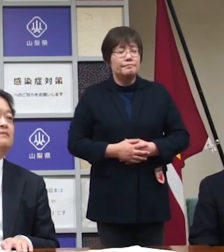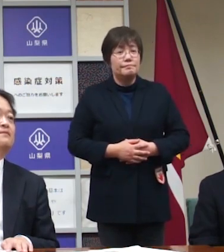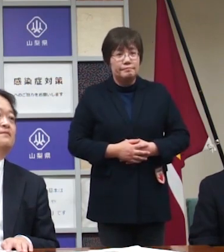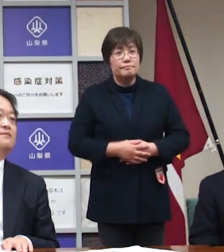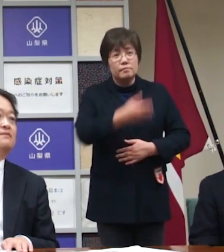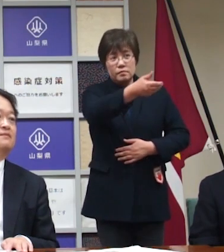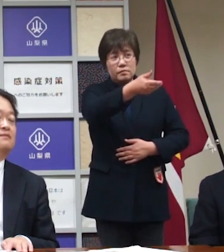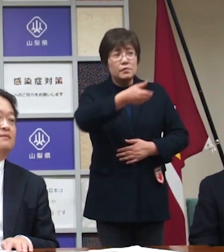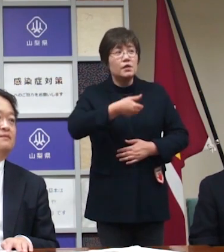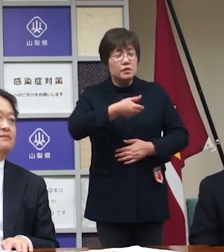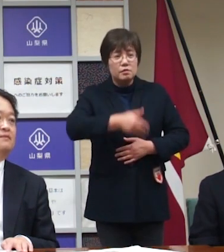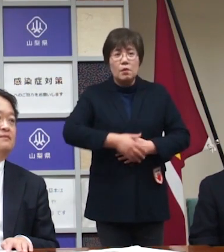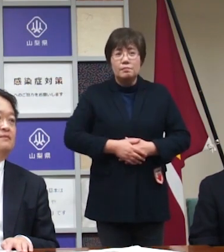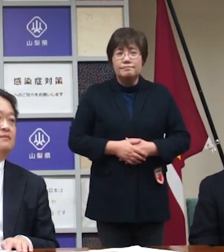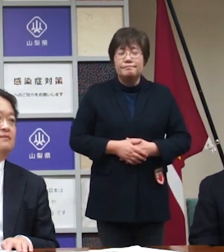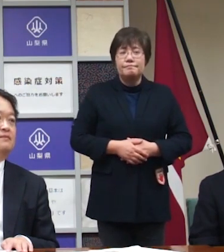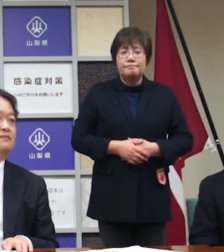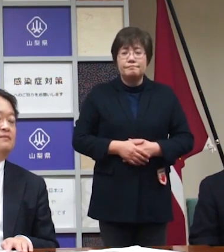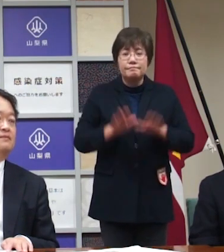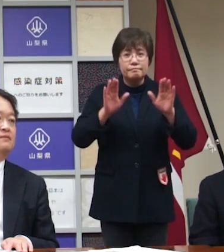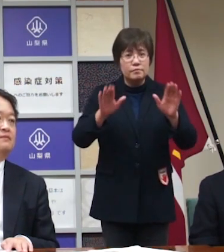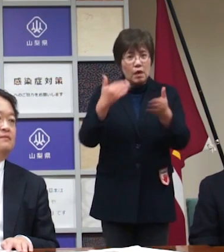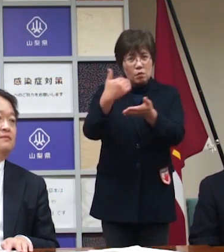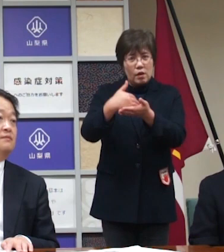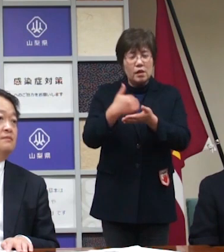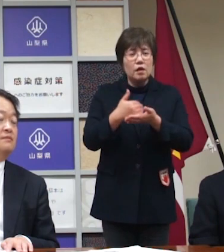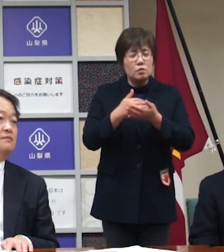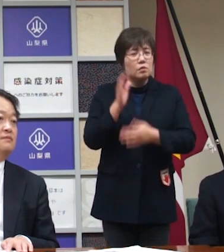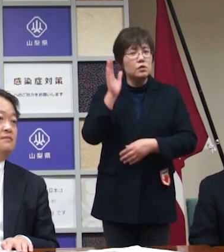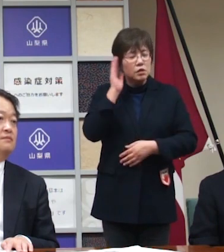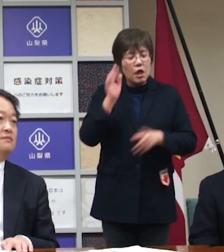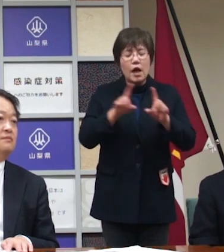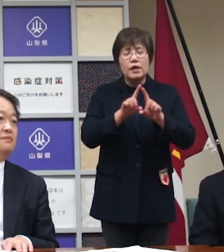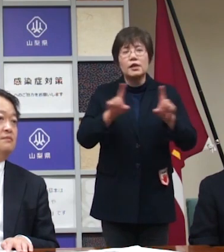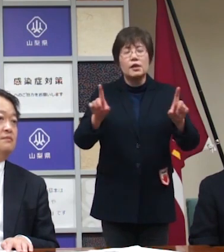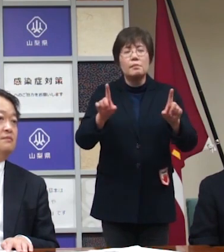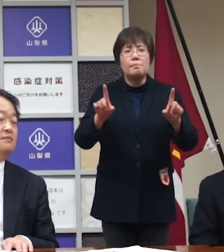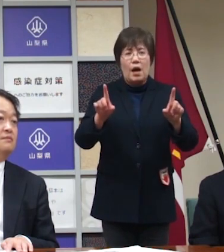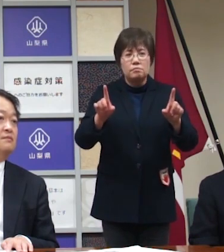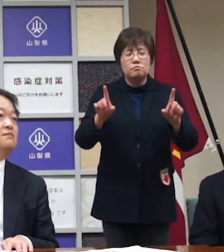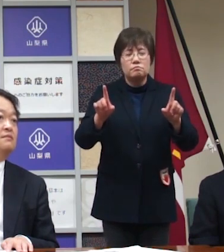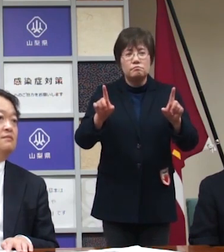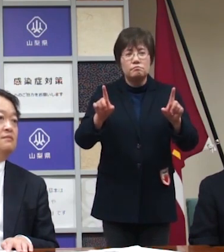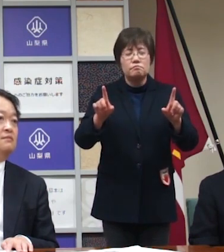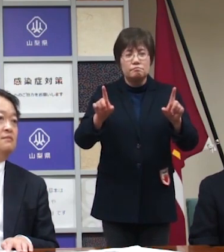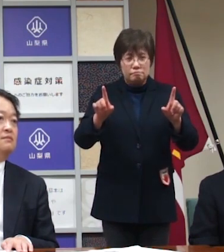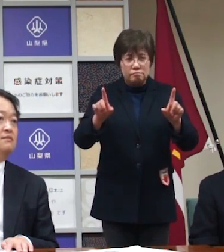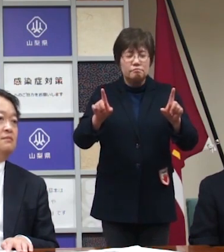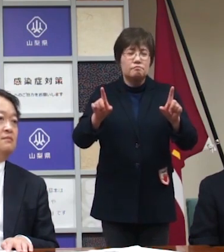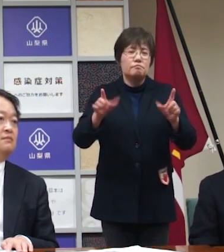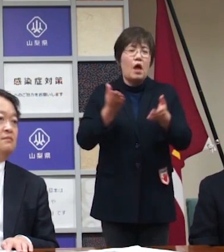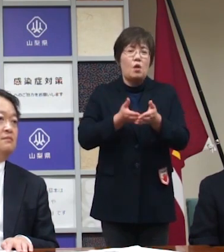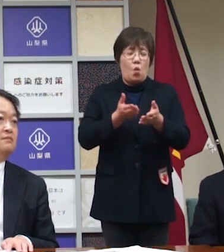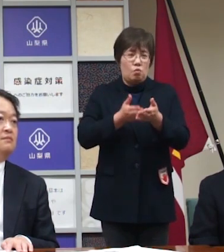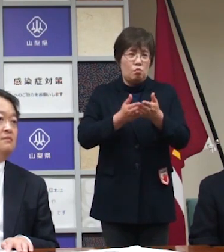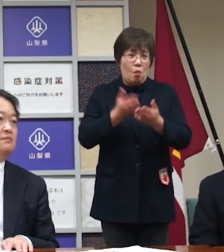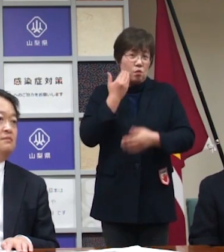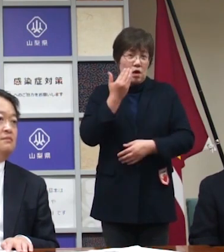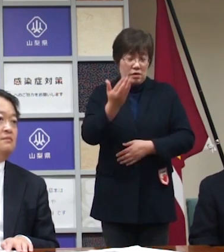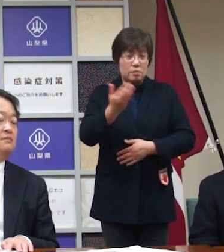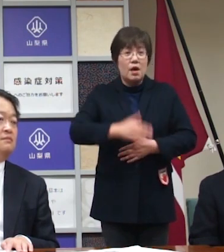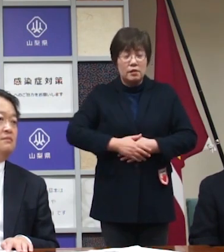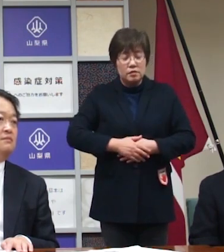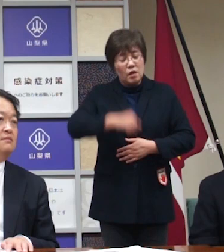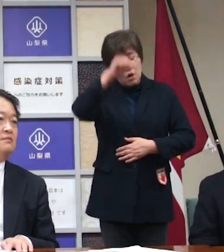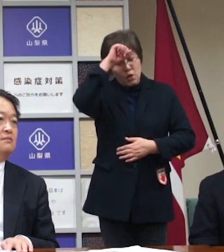はい、どうぞ。すみません、今のお話聞いてちょっと一般論的なことをお伺いしたいんですけど、症